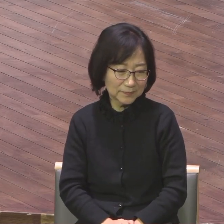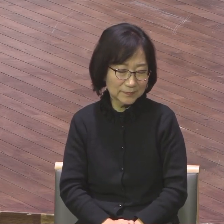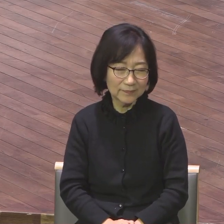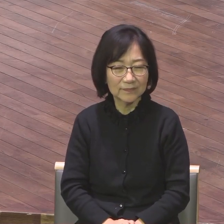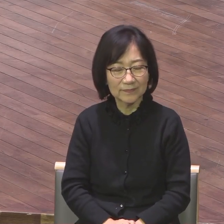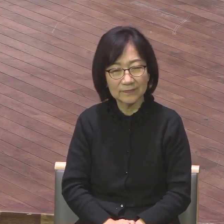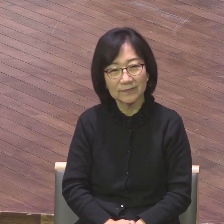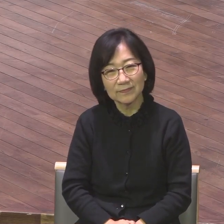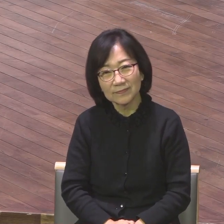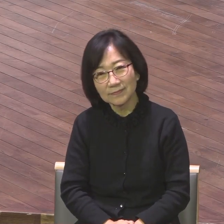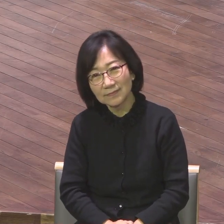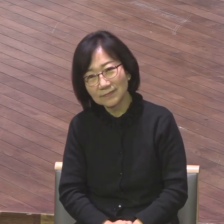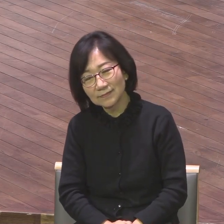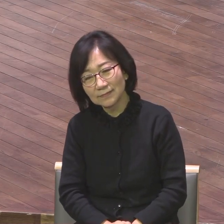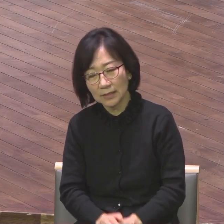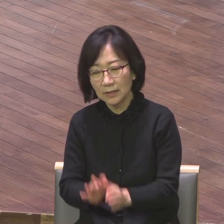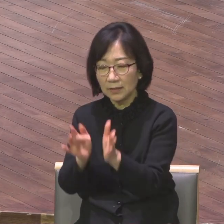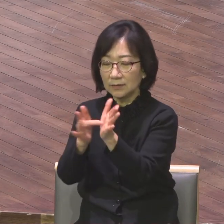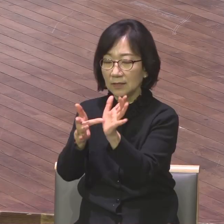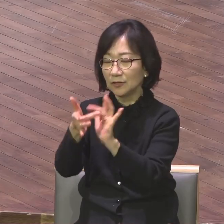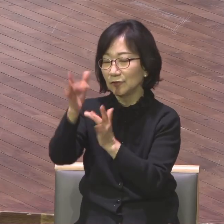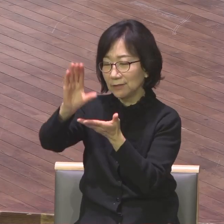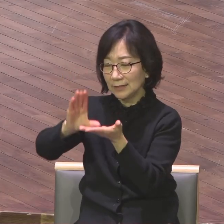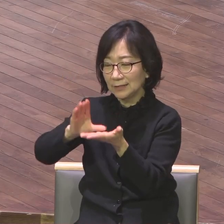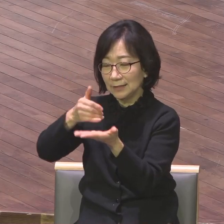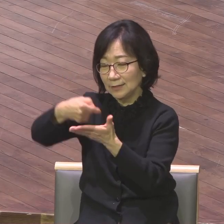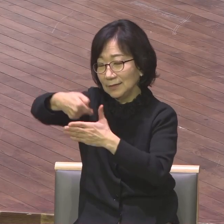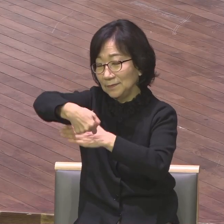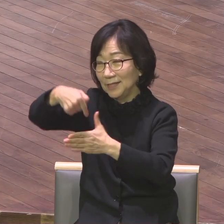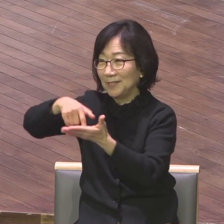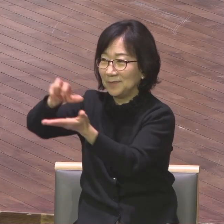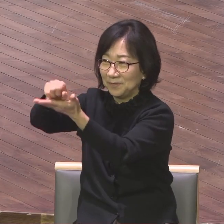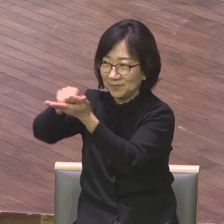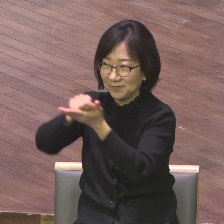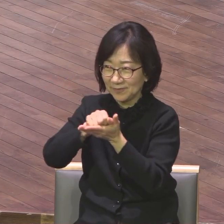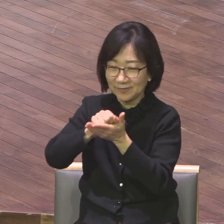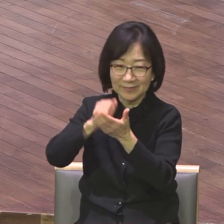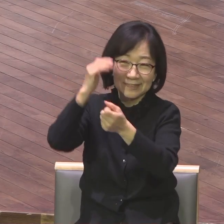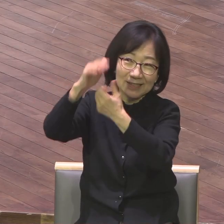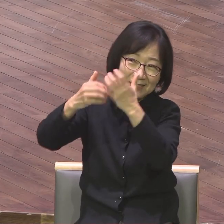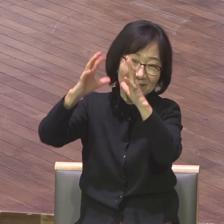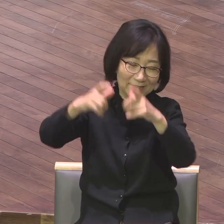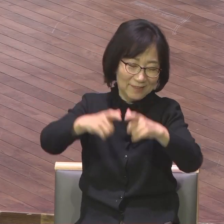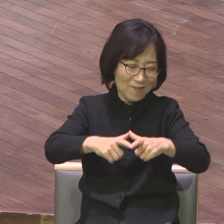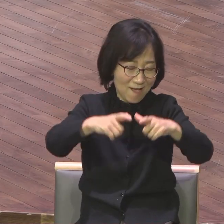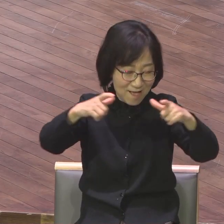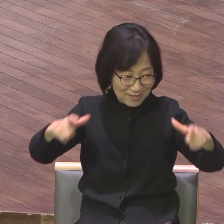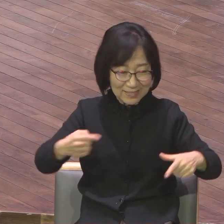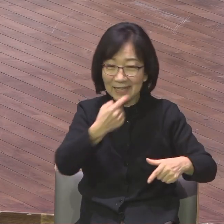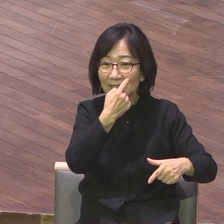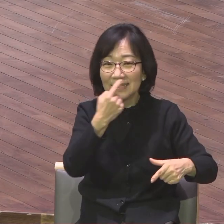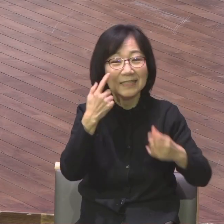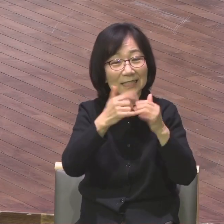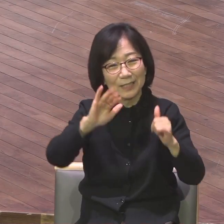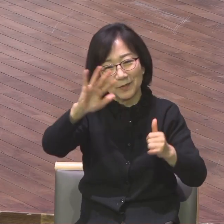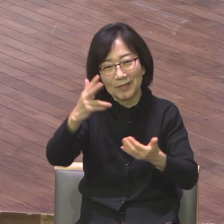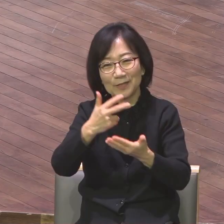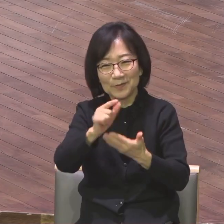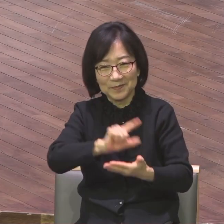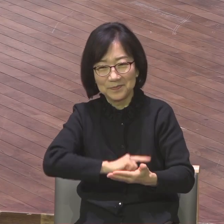예수 그리스도의 마음을 가지고 하나님 나라 확장의 산정인들 다 되시기를 주임으로